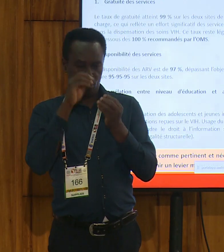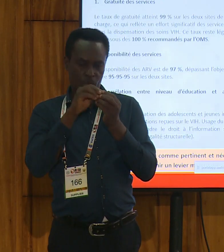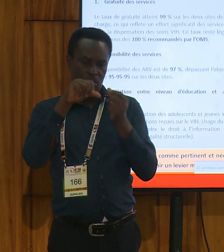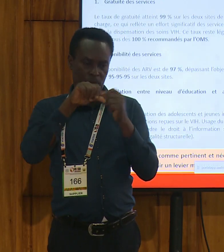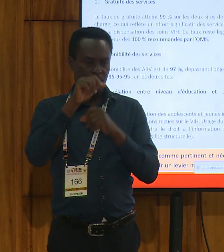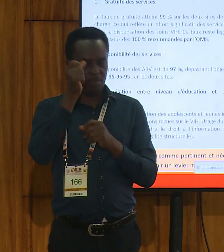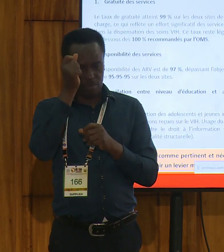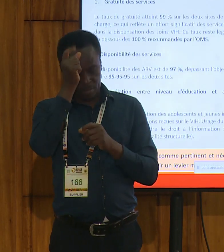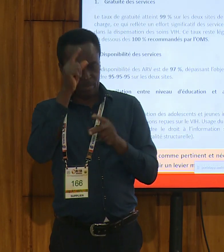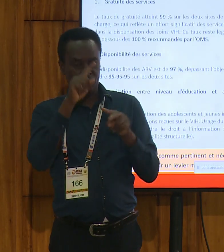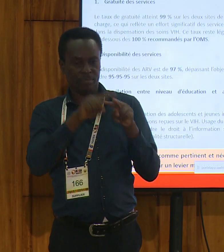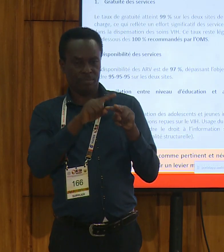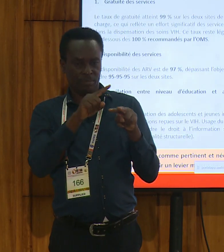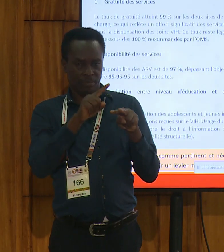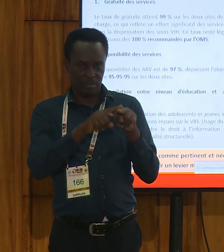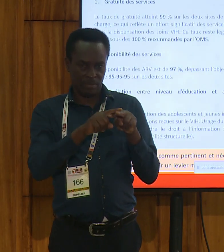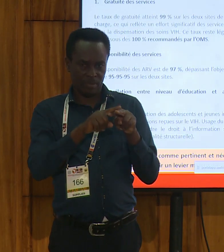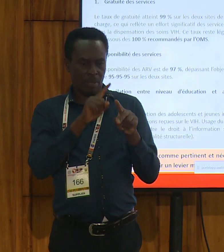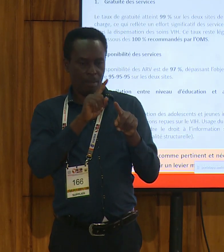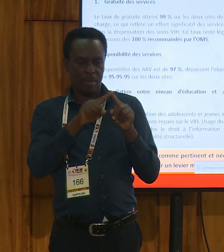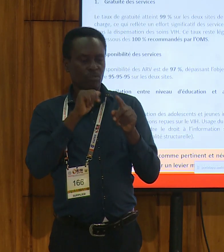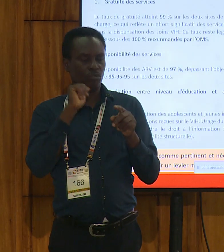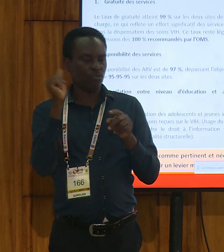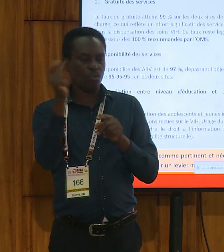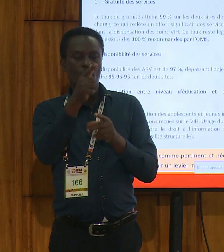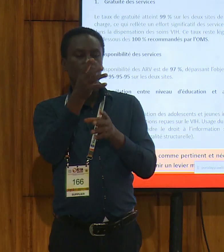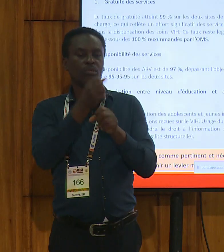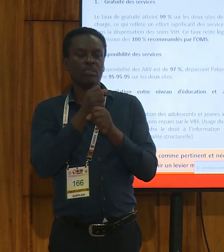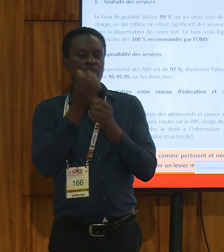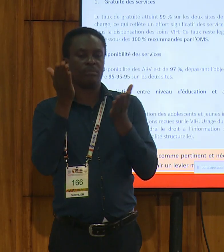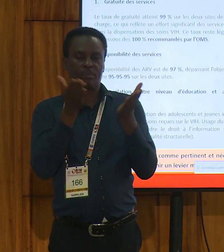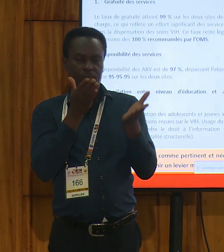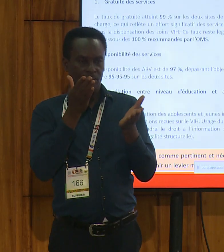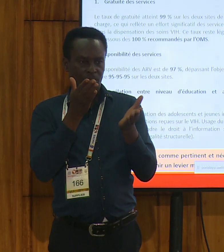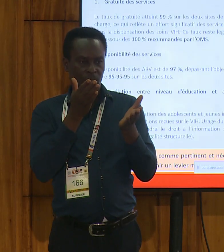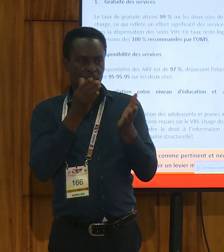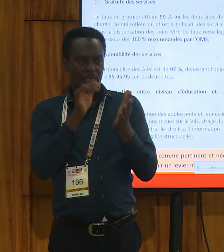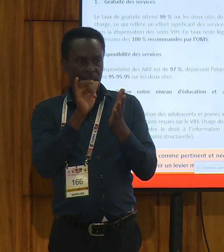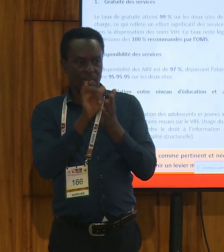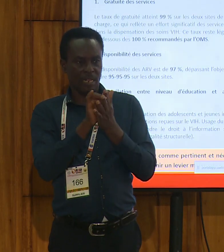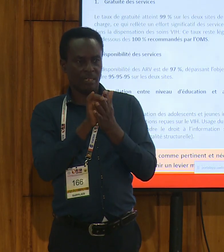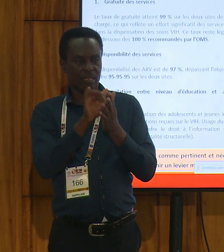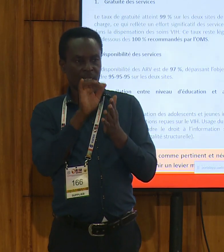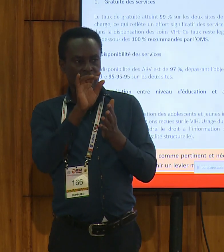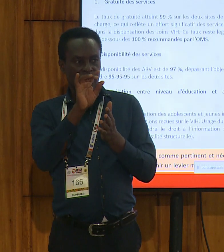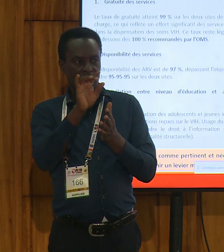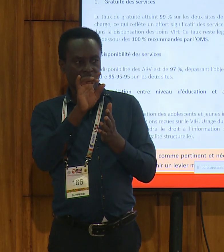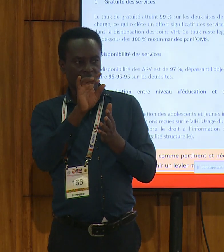La disponibilité des services est à 97%.